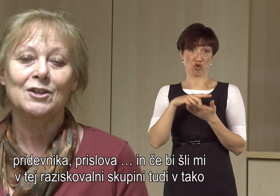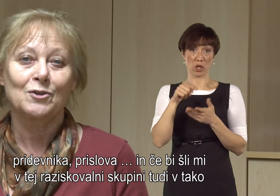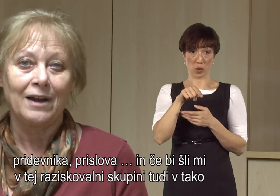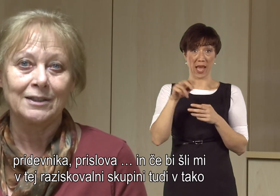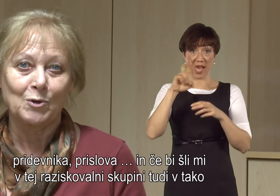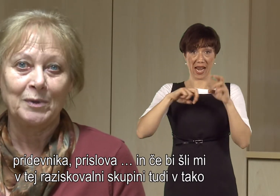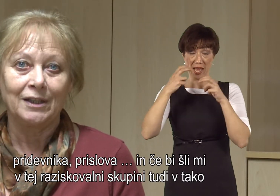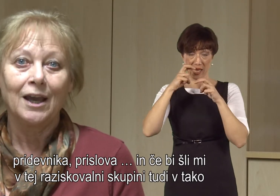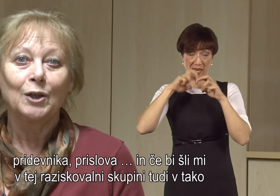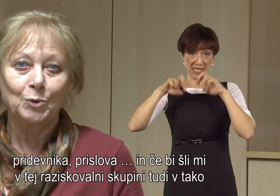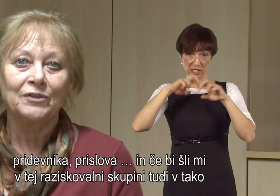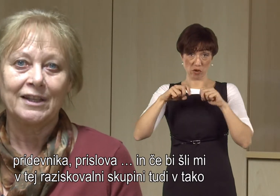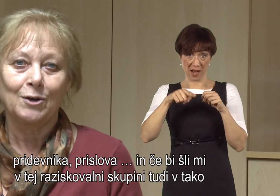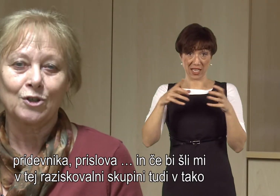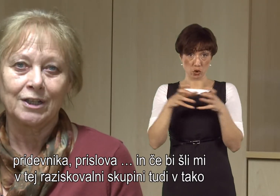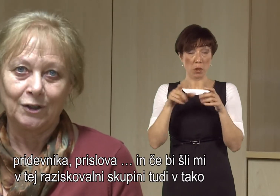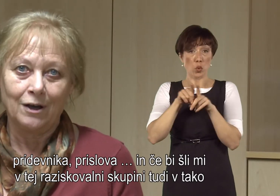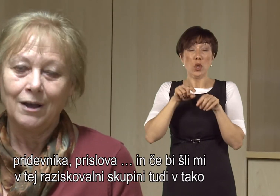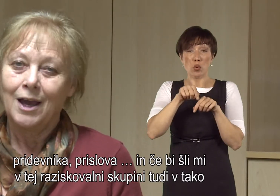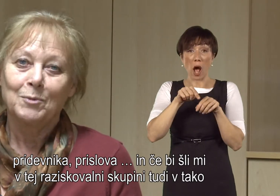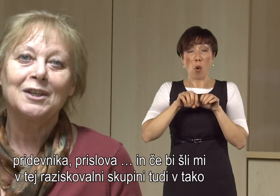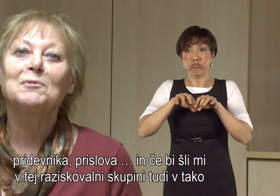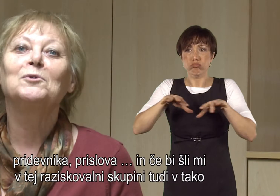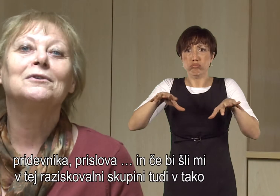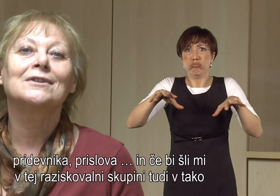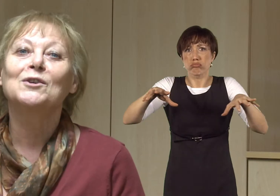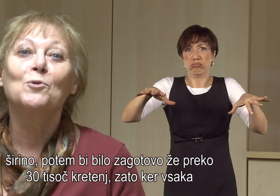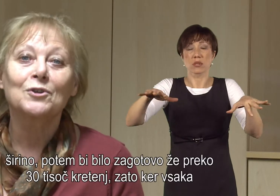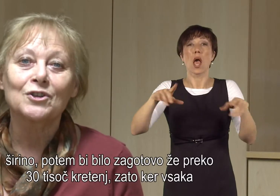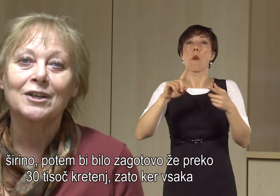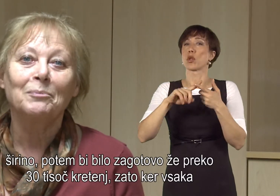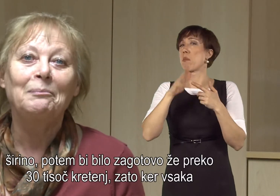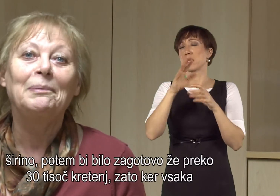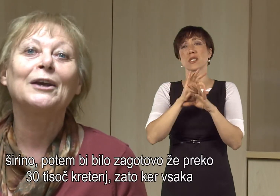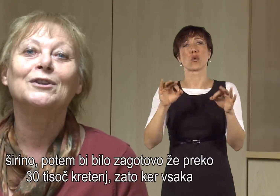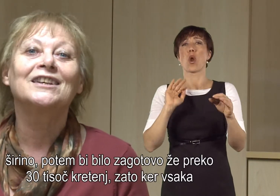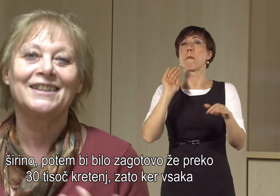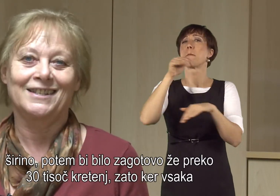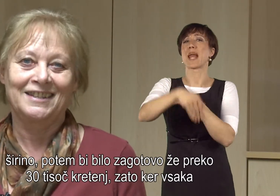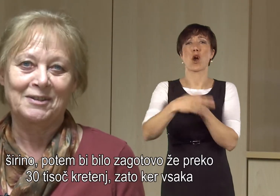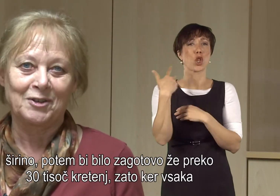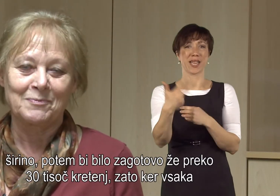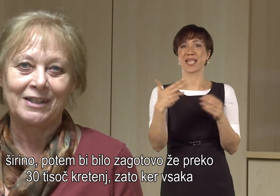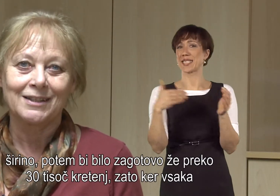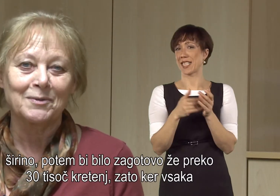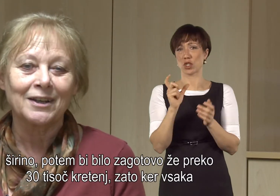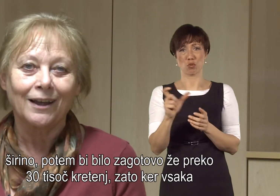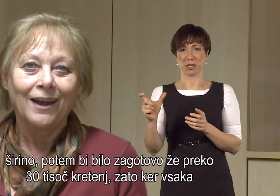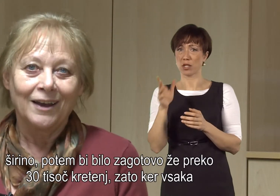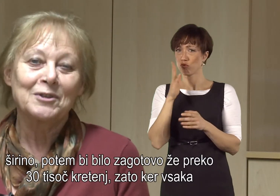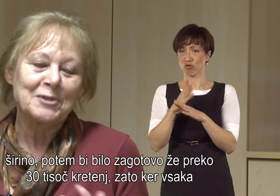tej raziskovalni skupini tudi v tako širino, potem bi bilo sigurno že preko 30.000